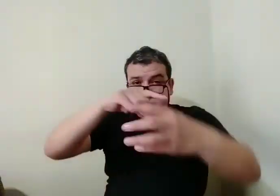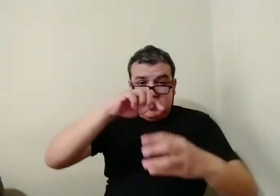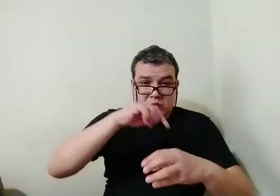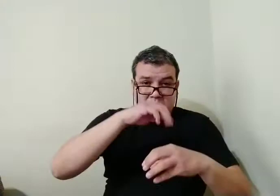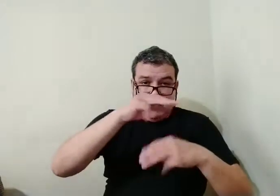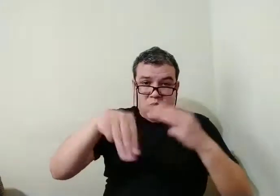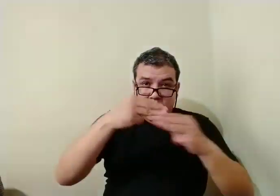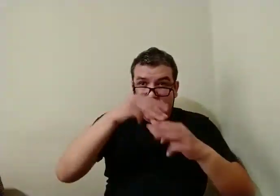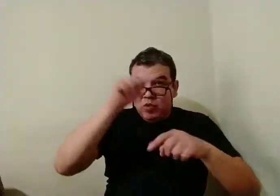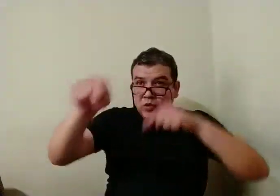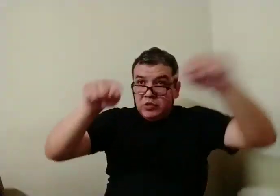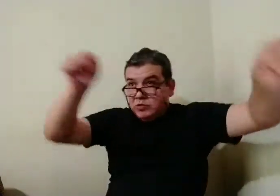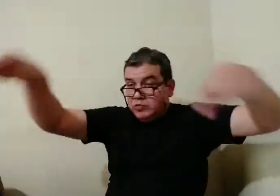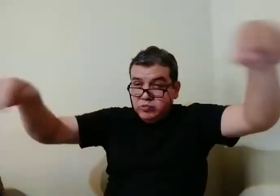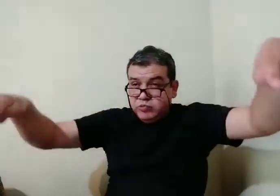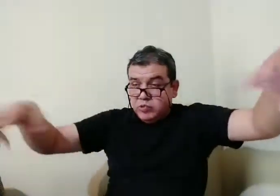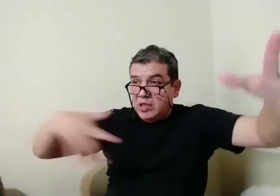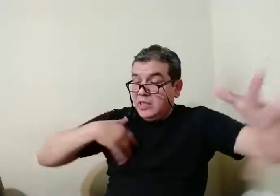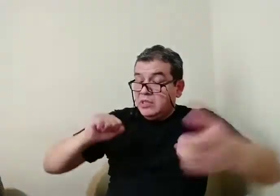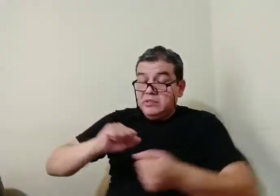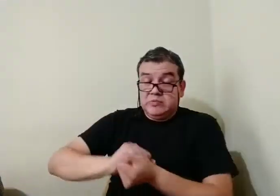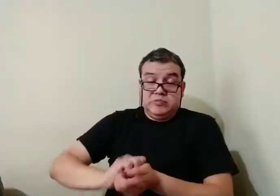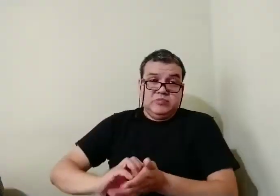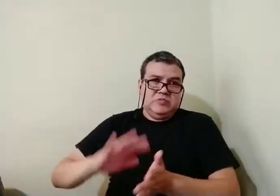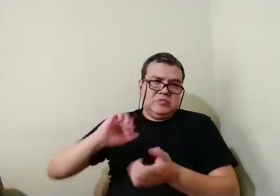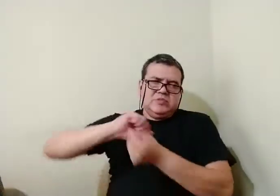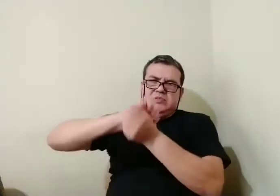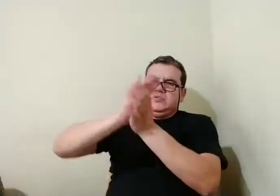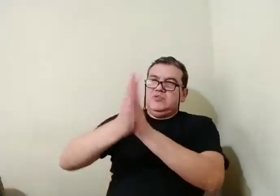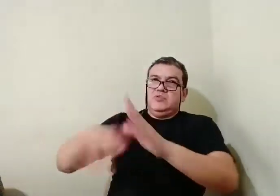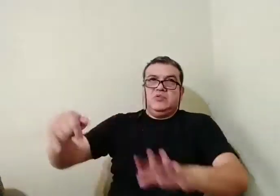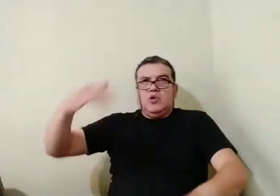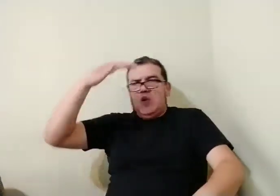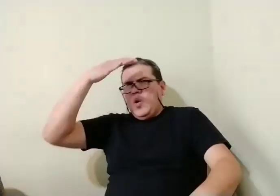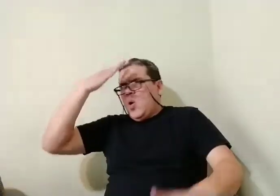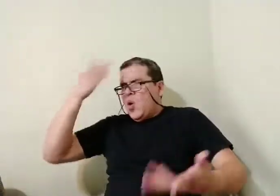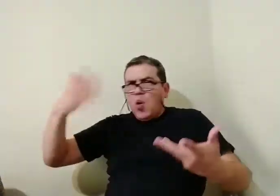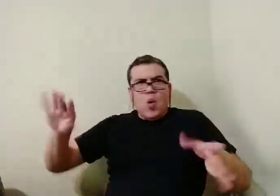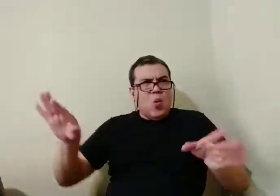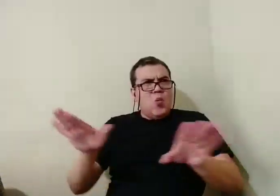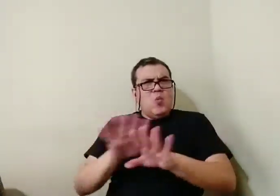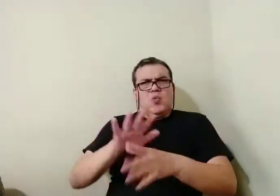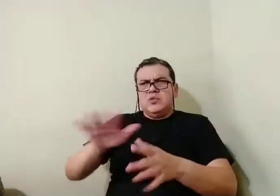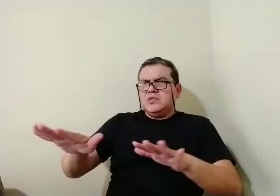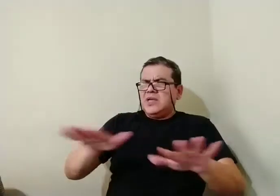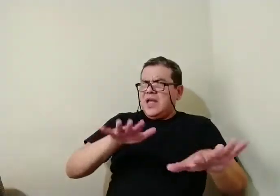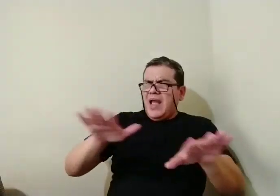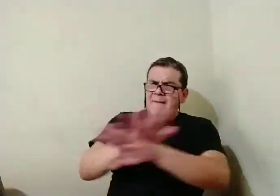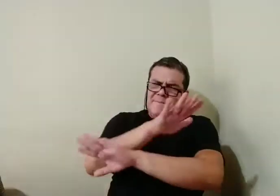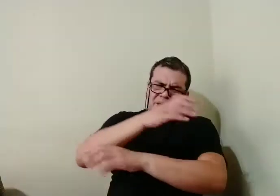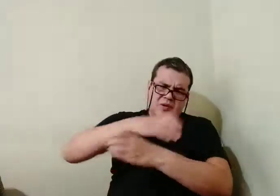la creación que está debajo del cielo, según Colosenses